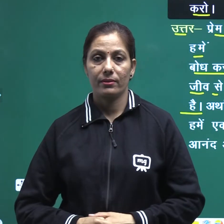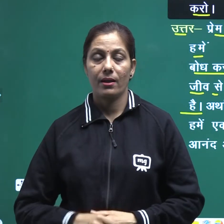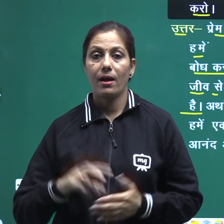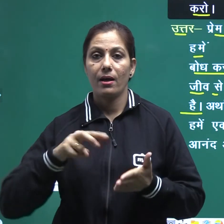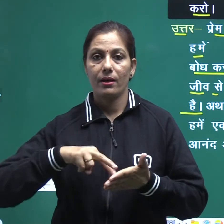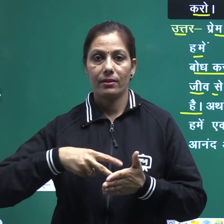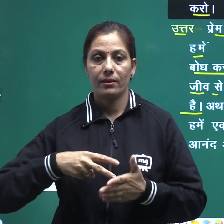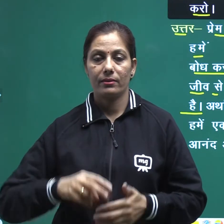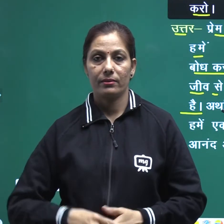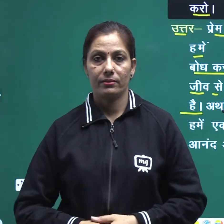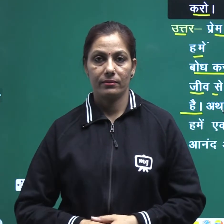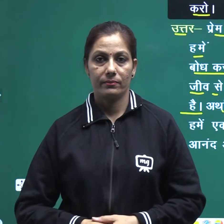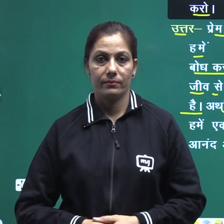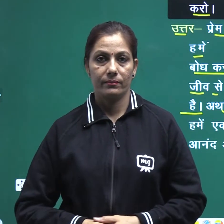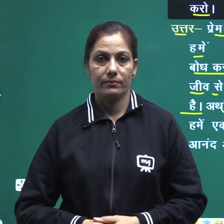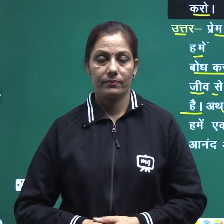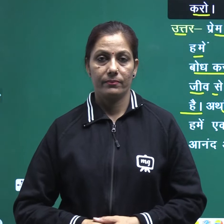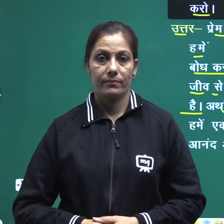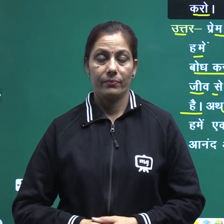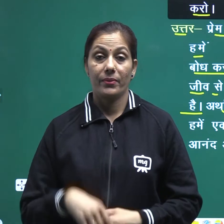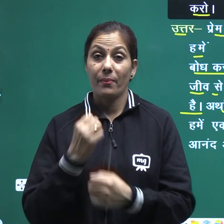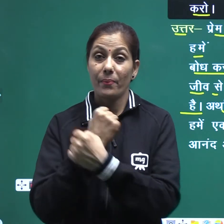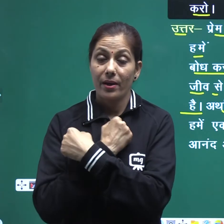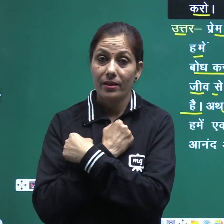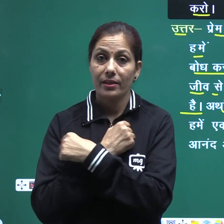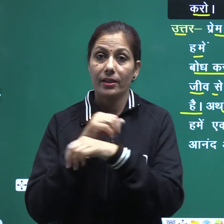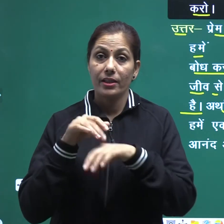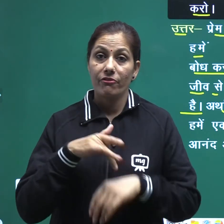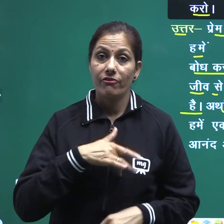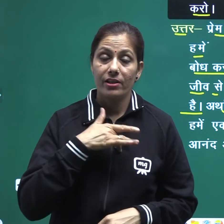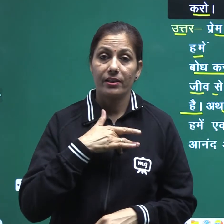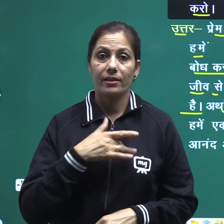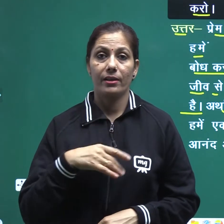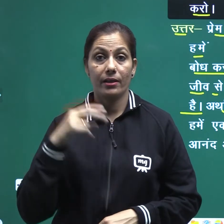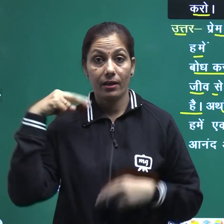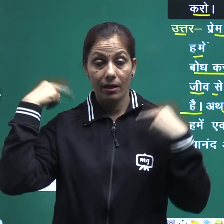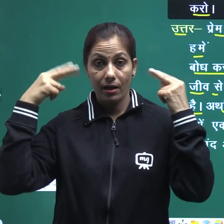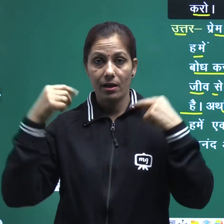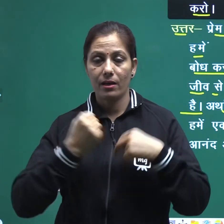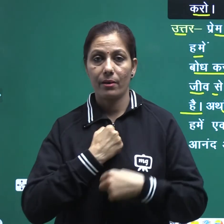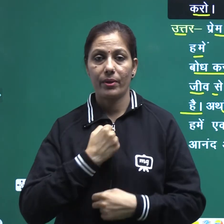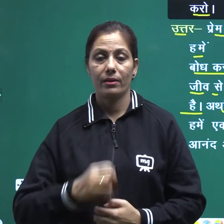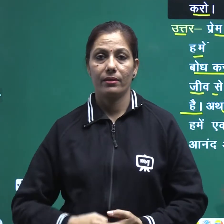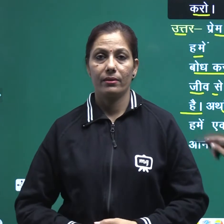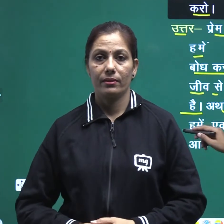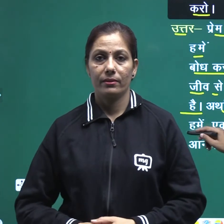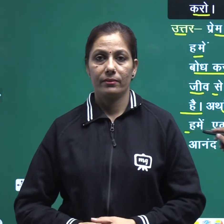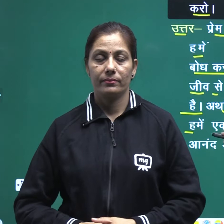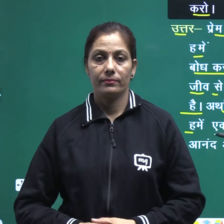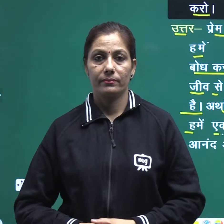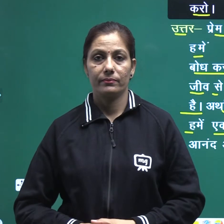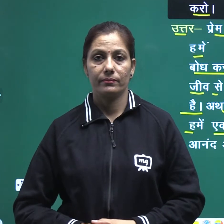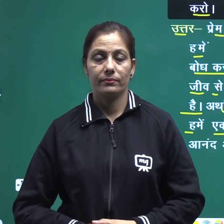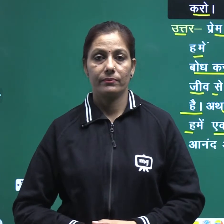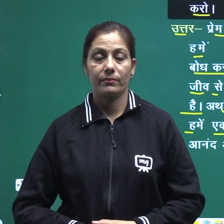का अर्थ आर का पेन उड़ते के कारण कि हमें कि